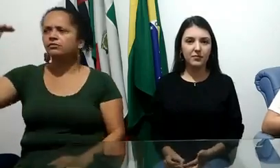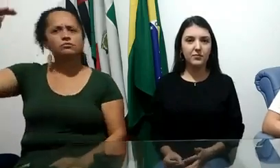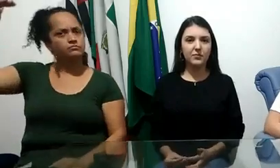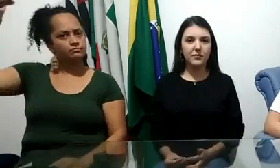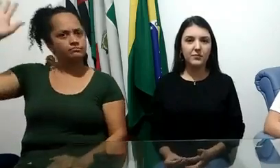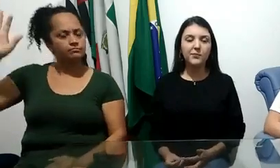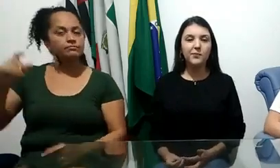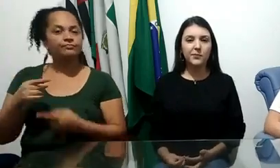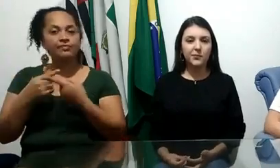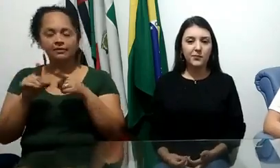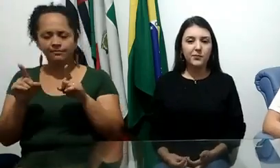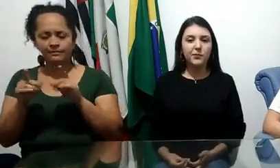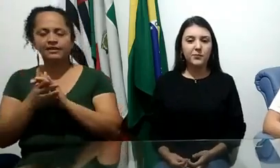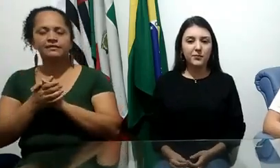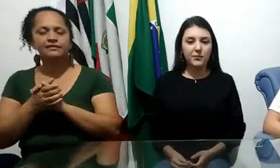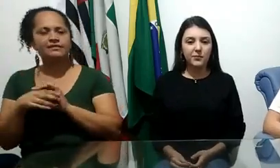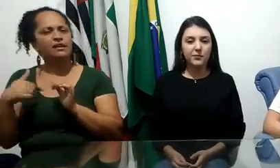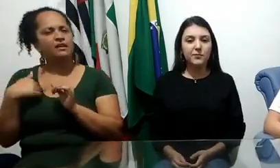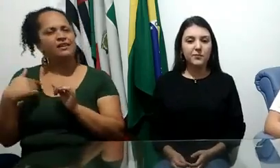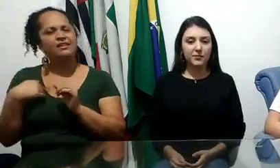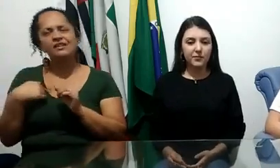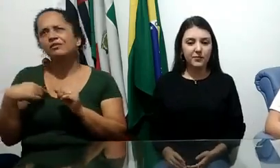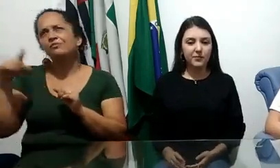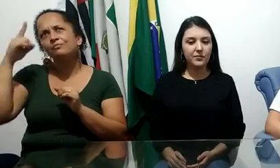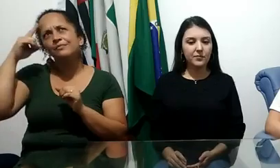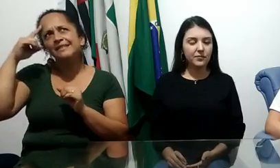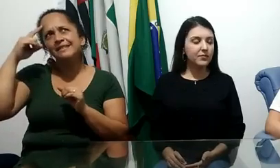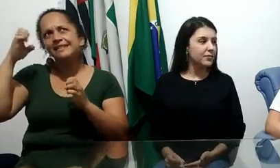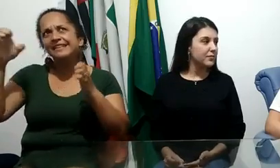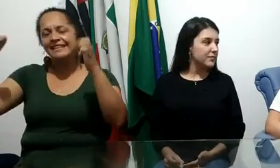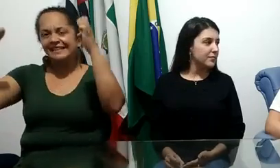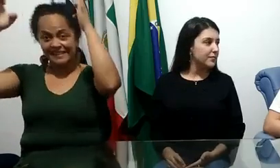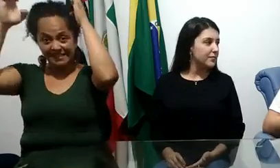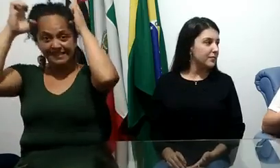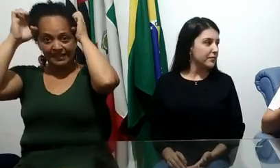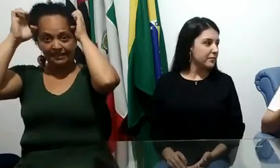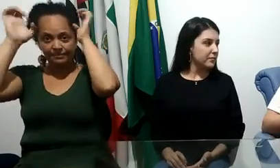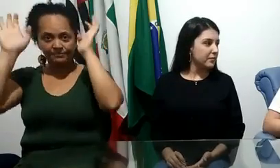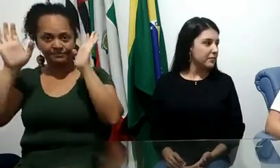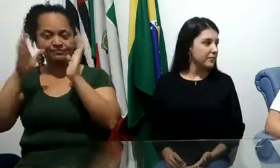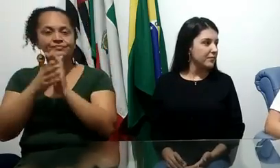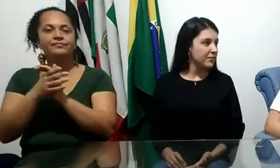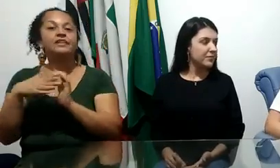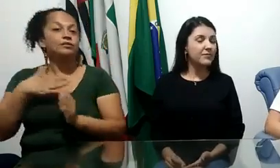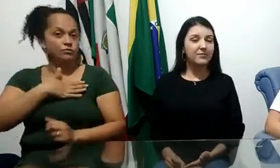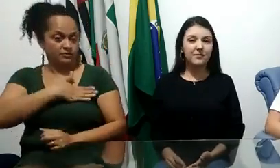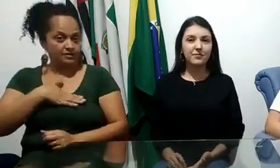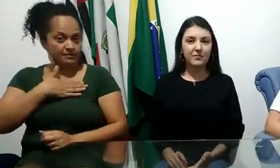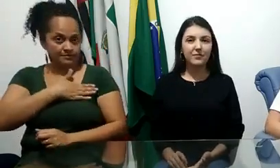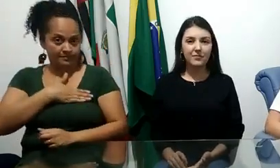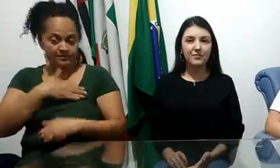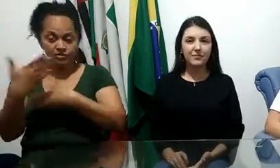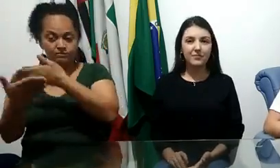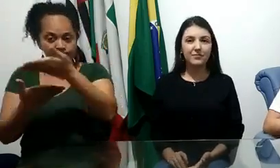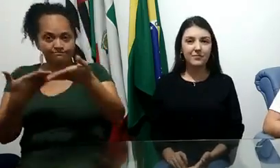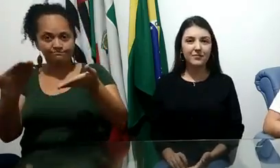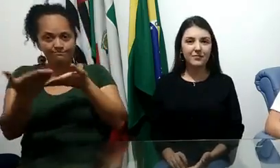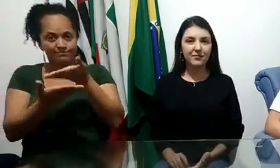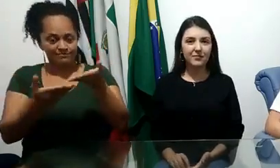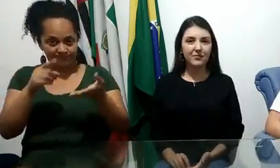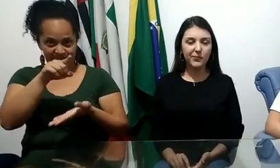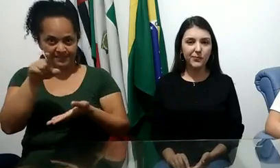esses tempos eu estava meditando sobre a história de Esther e nós gostaríamos de compartilhar com vocês aquilo